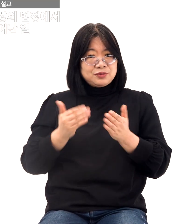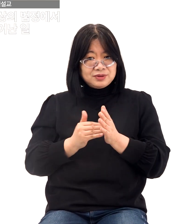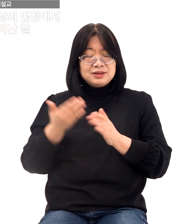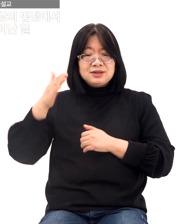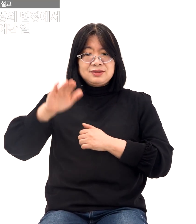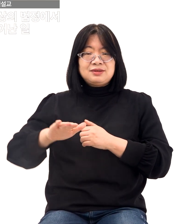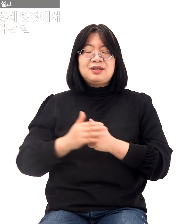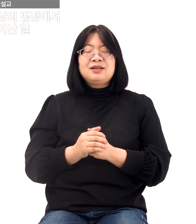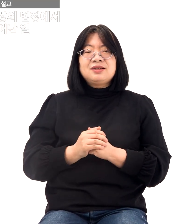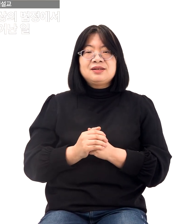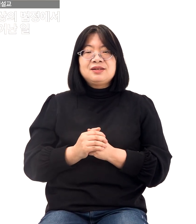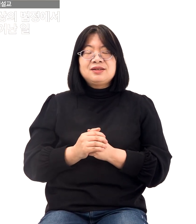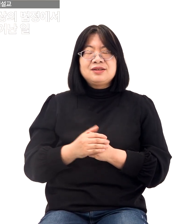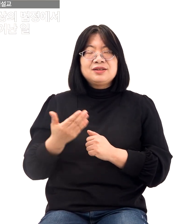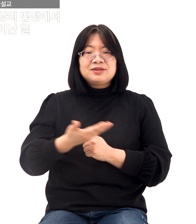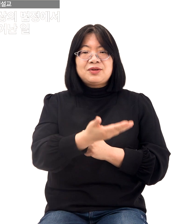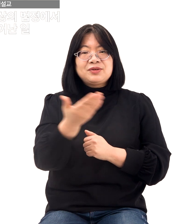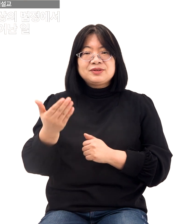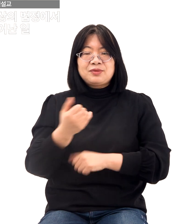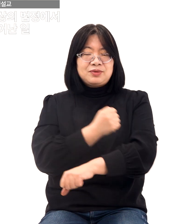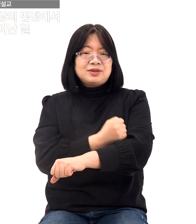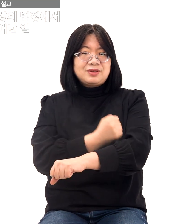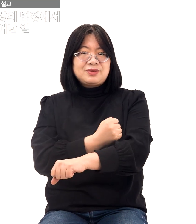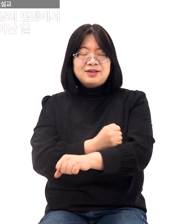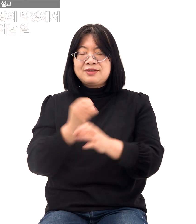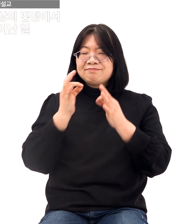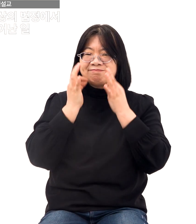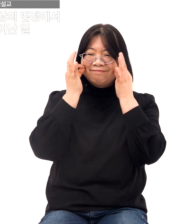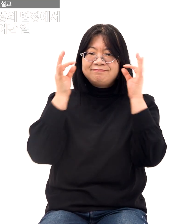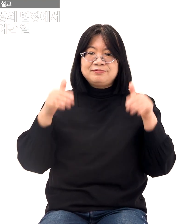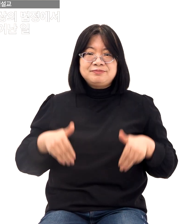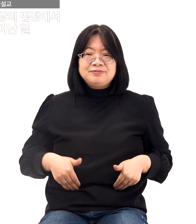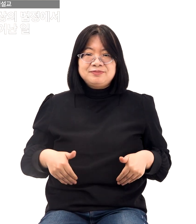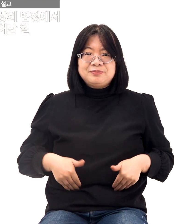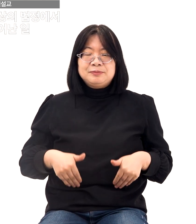주시지만 너희도 애를 쓰고 노력을 해야 돼.